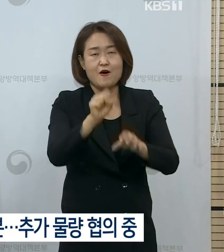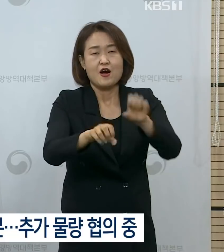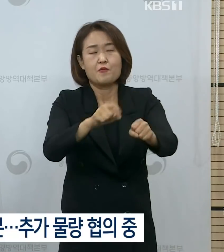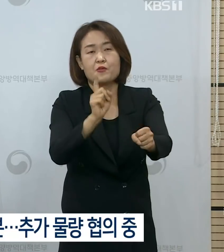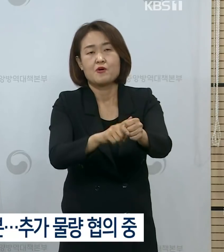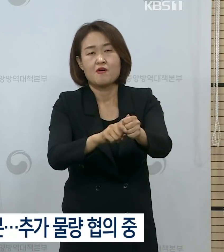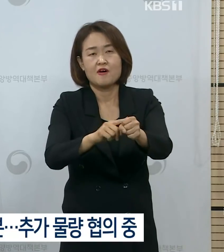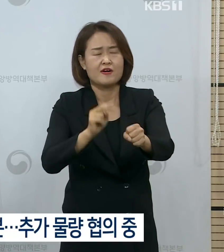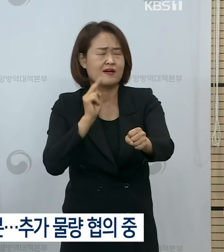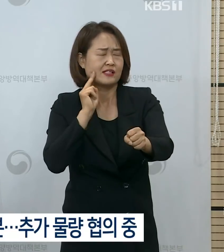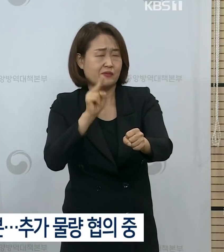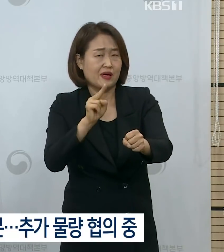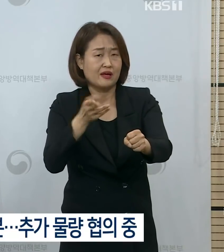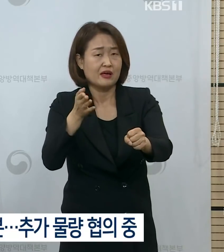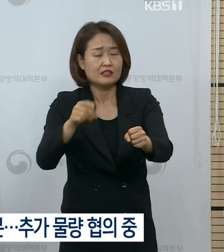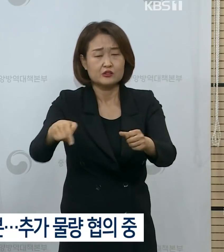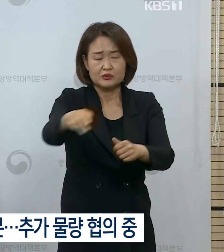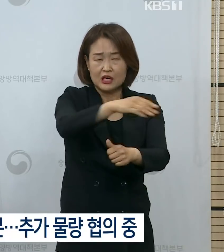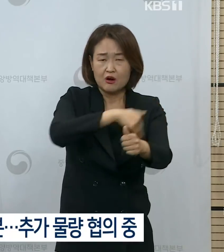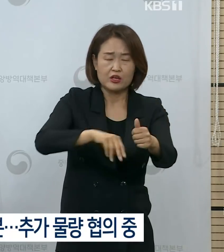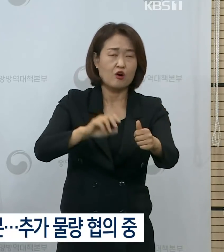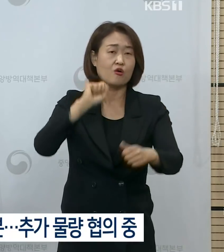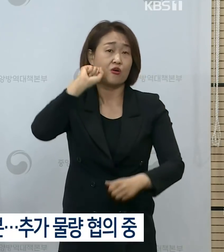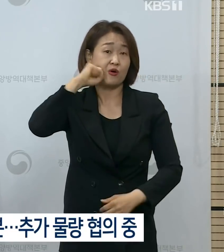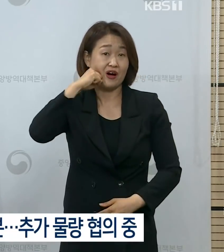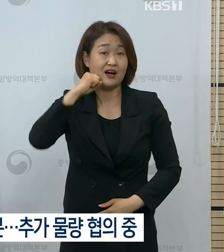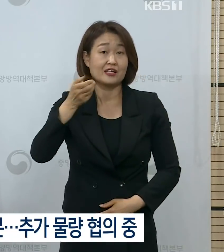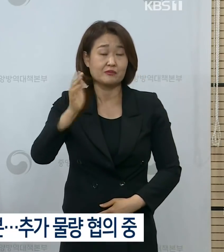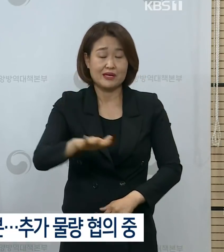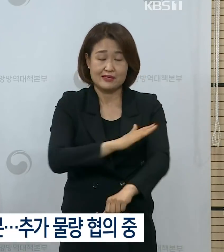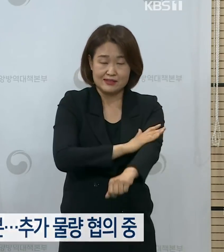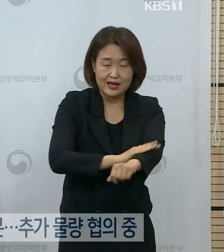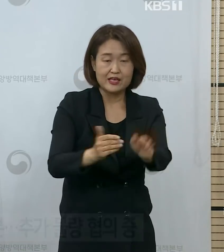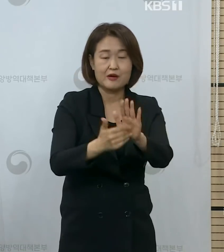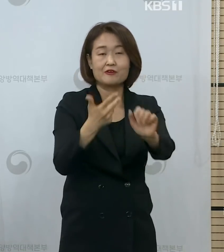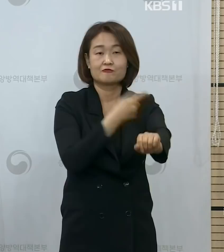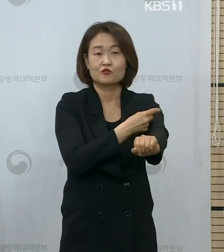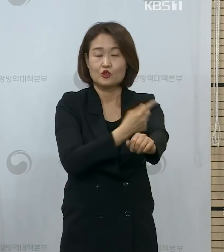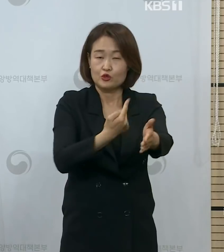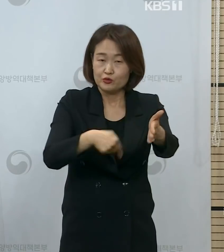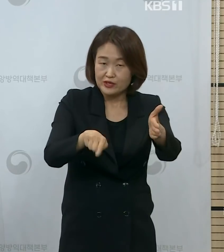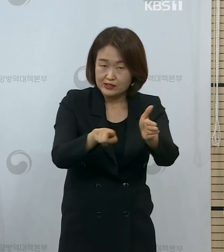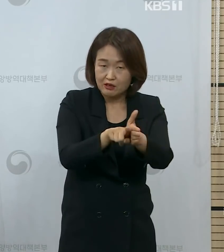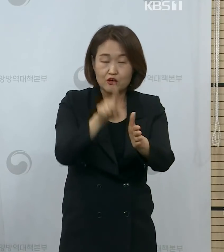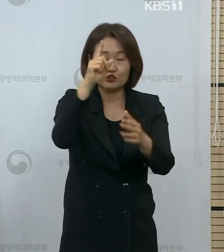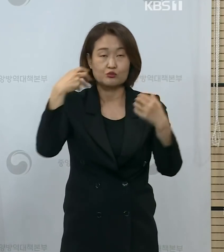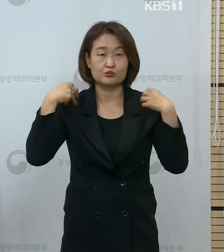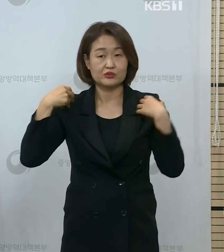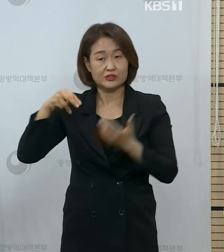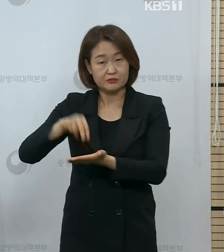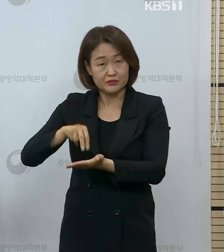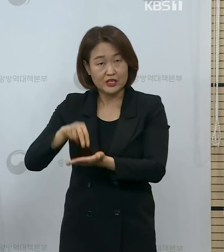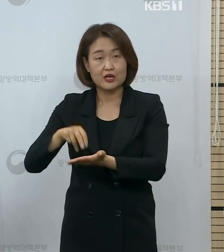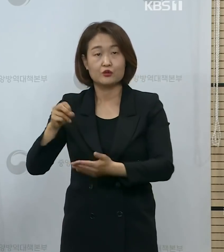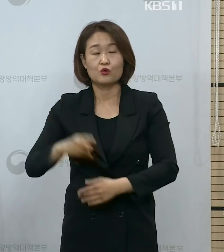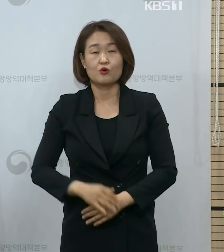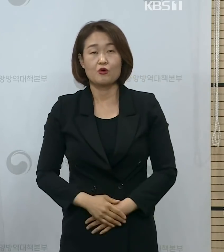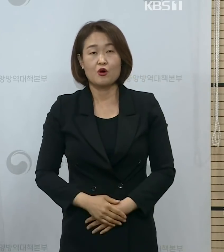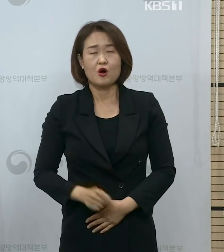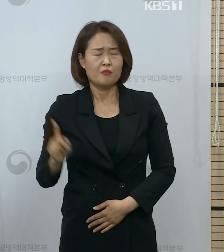어려운 상황을 극복하고 예방접종을 차질 없이 시행하기 위해서 범정부적으로